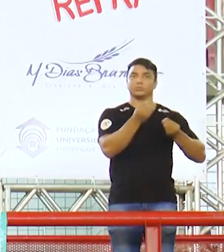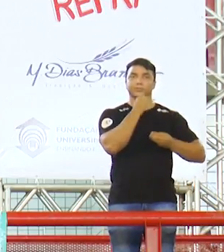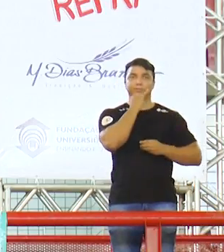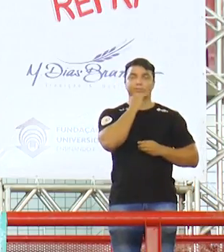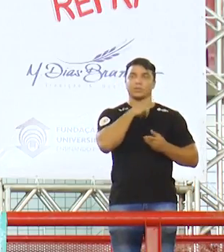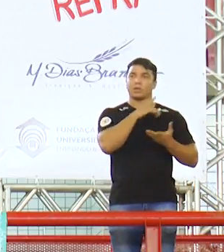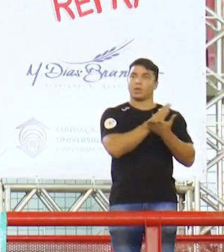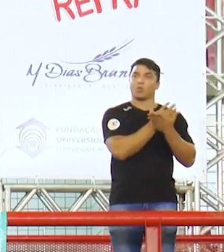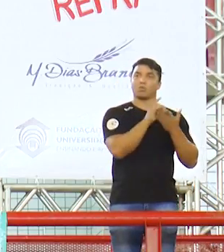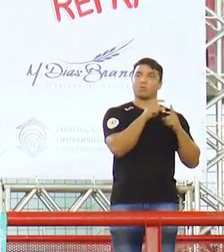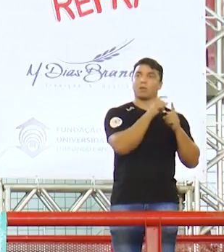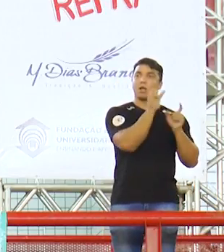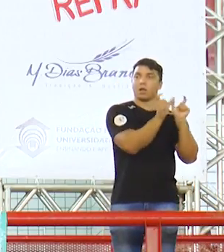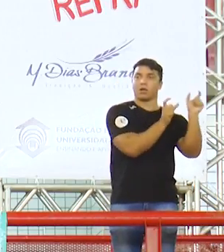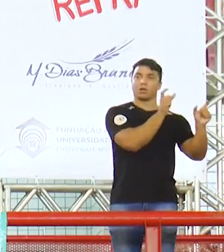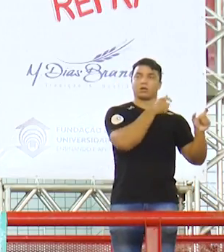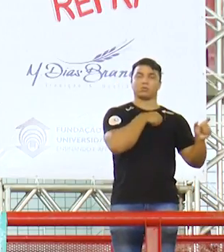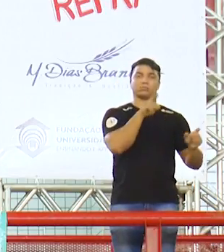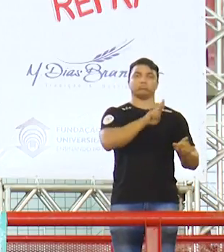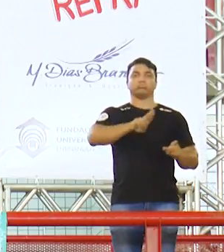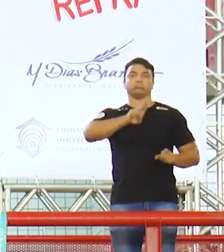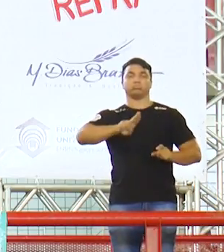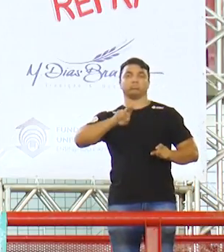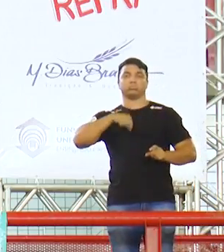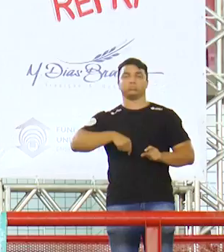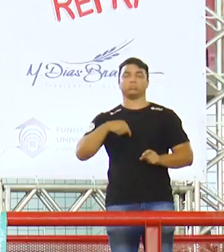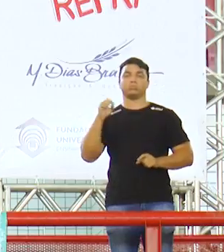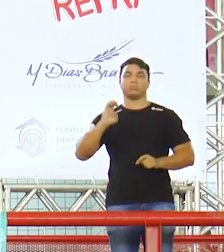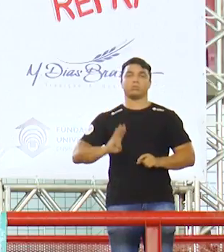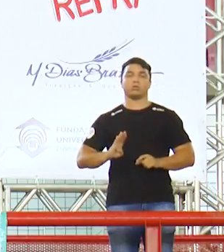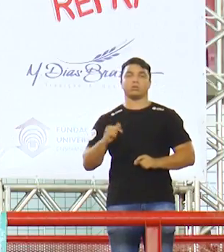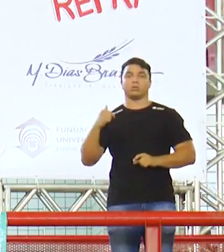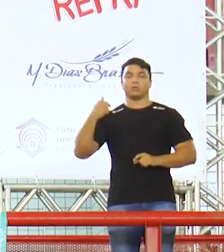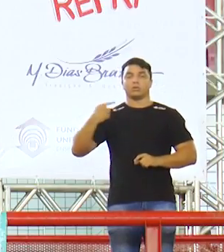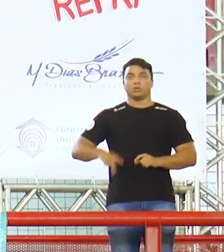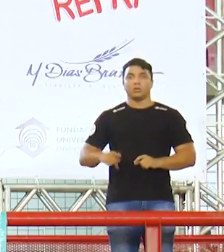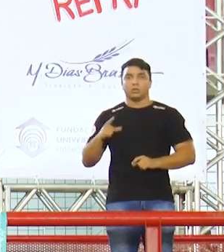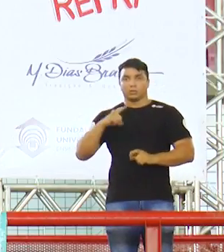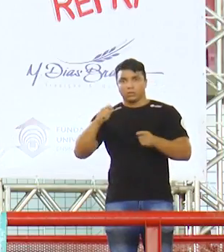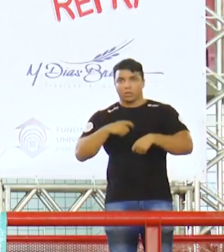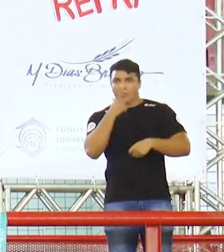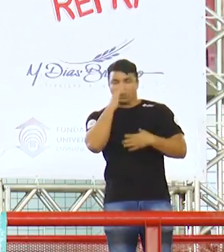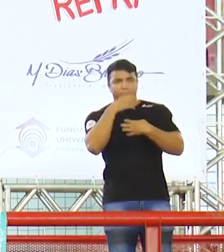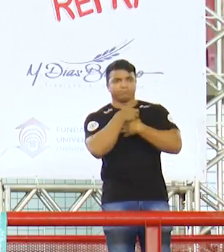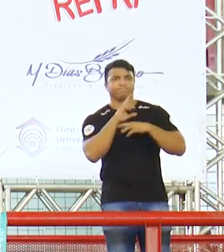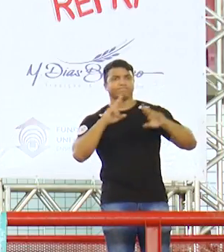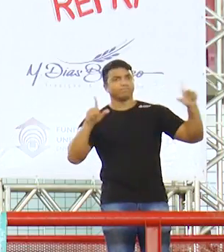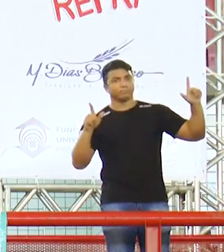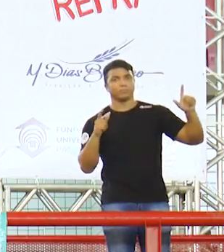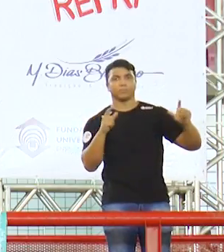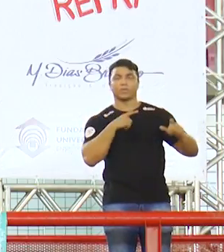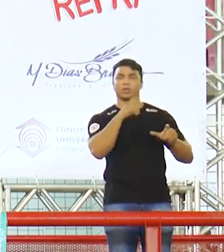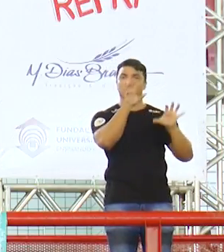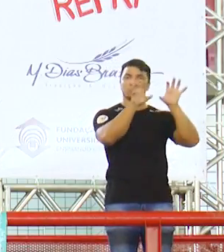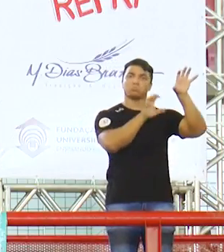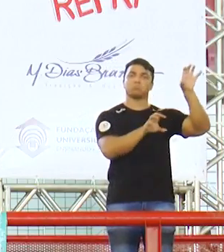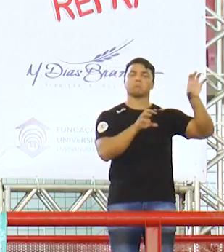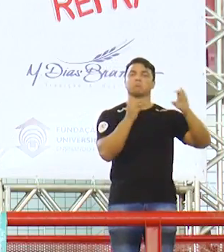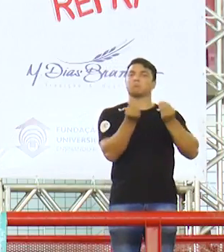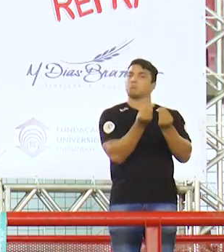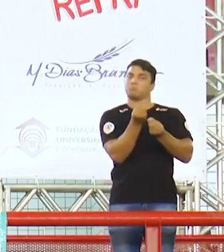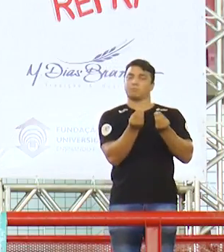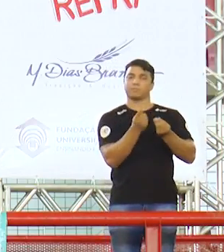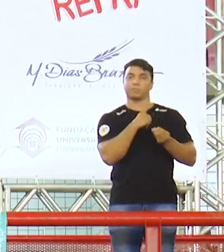algumas palavras ou expressões que nós utilizamos podem ter um sentido bem diferente em outras regiões,